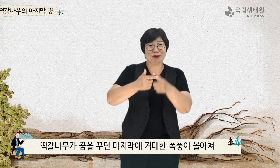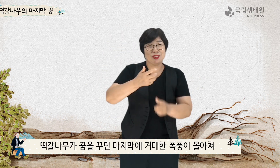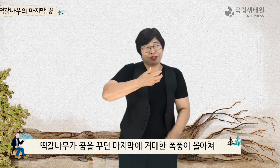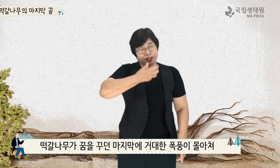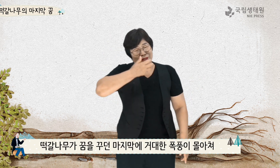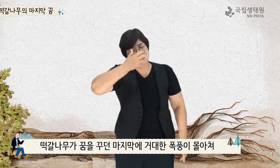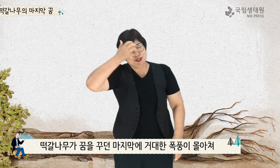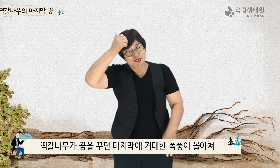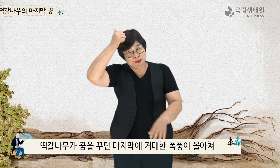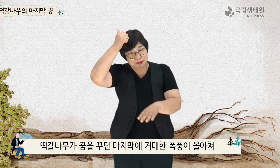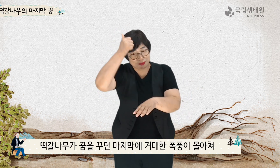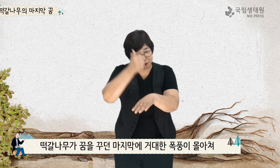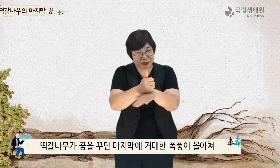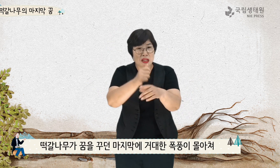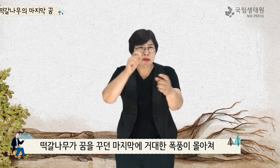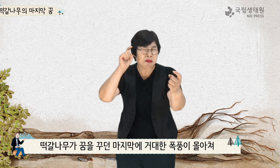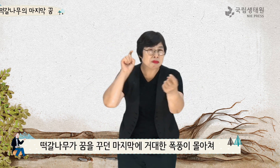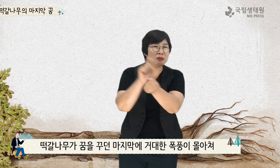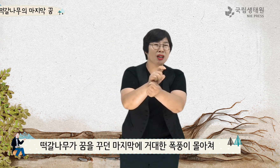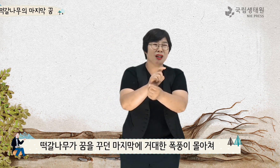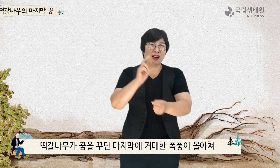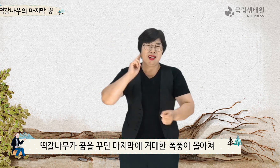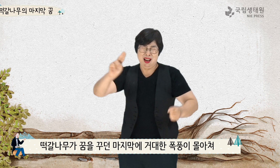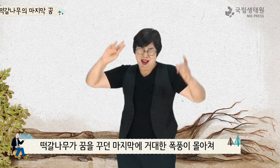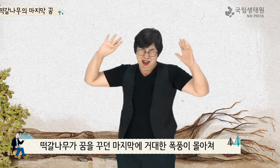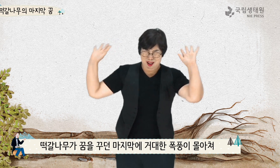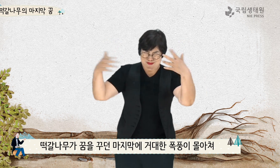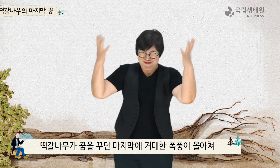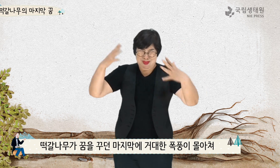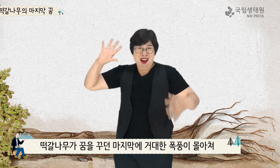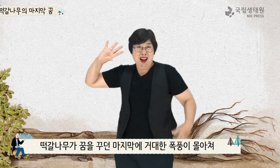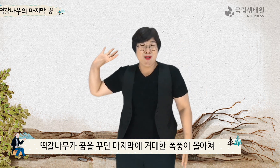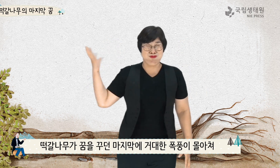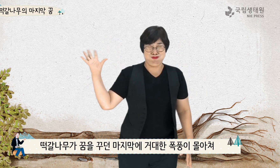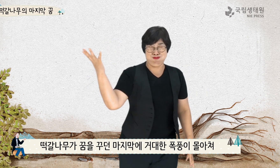떡갈나무가 꿈을 꾸던 마지막에 거대한 폭풍이 몰아쳐